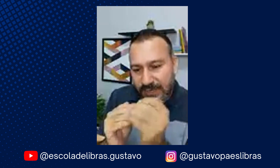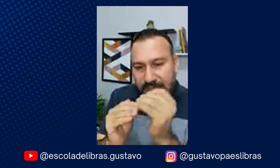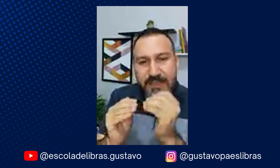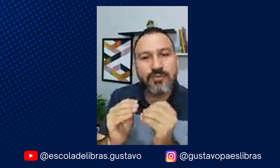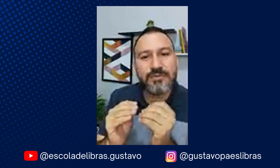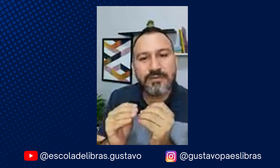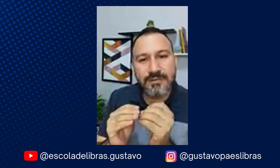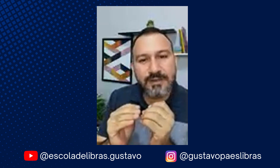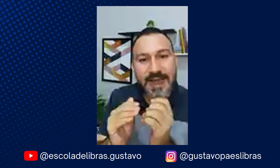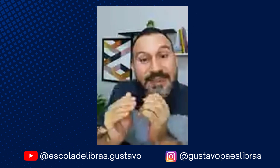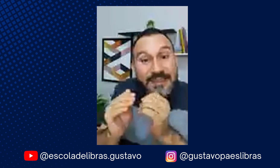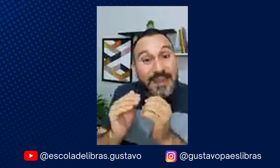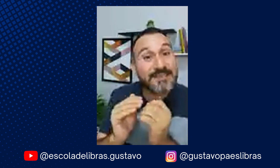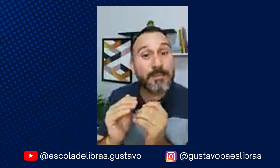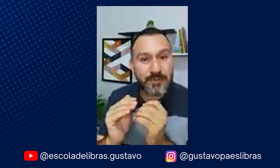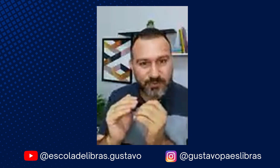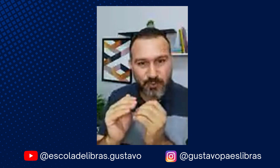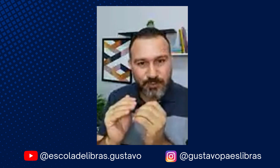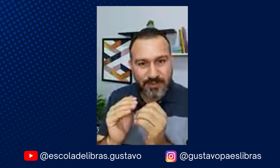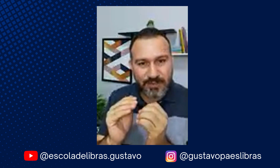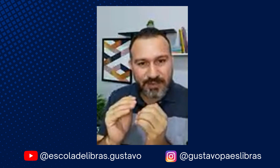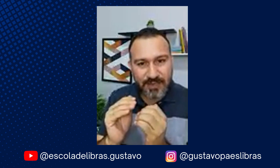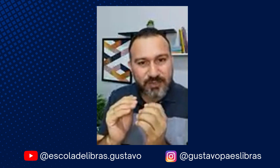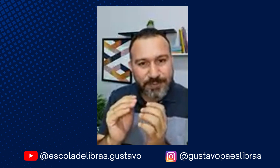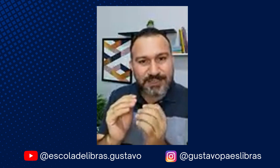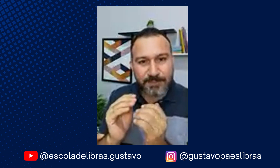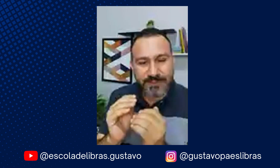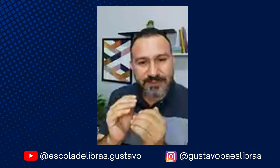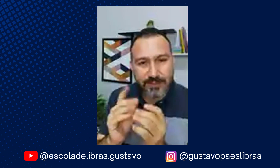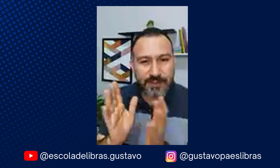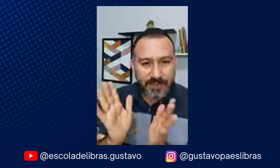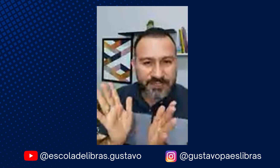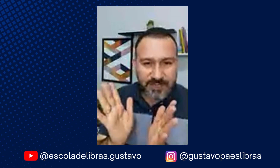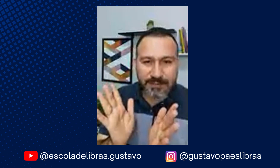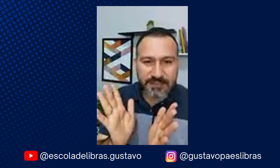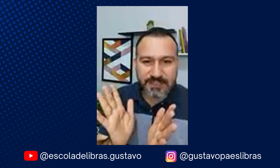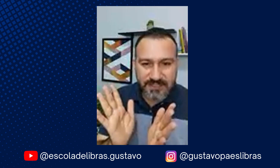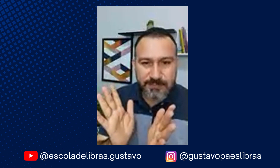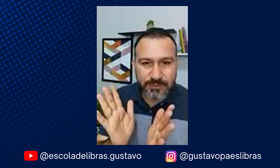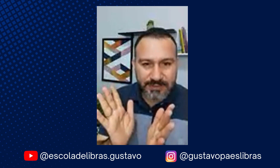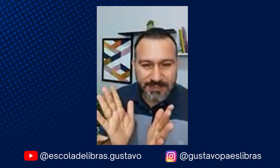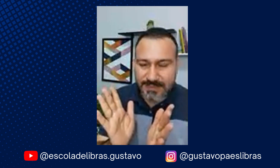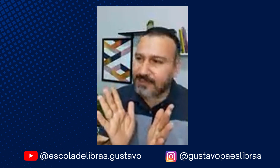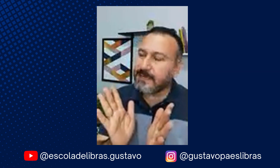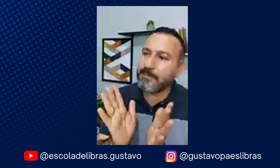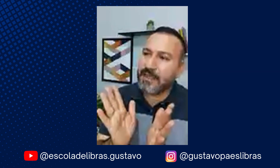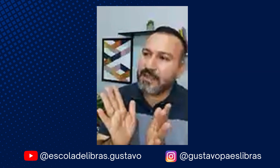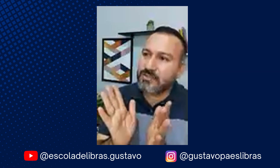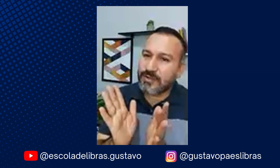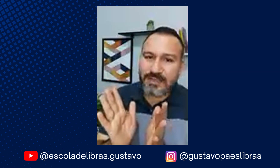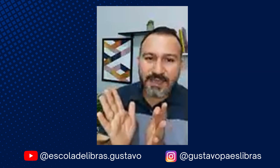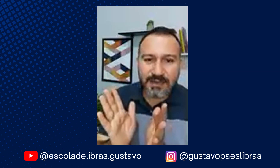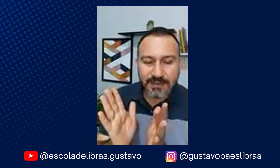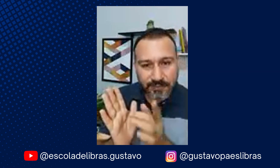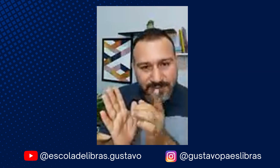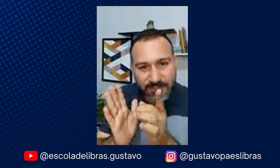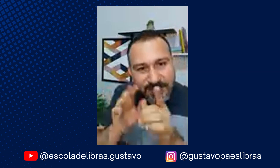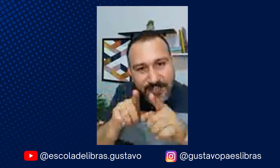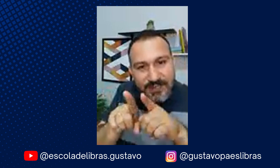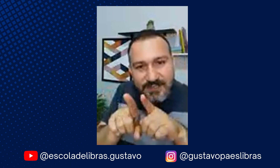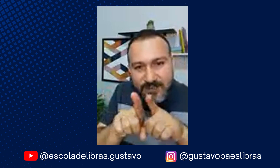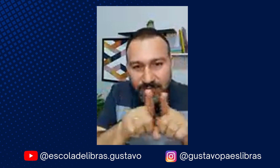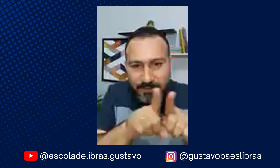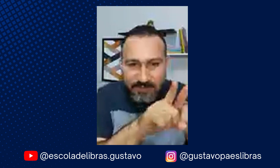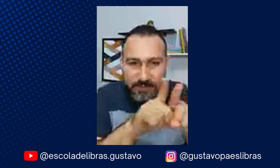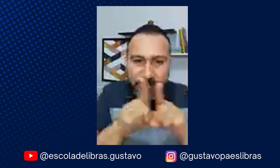um pouquinho atrás da pessoa. A sua interpretação, ela é chamada de simultânea, né? Só que você